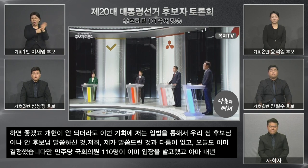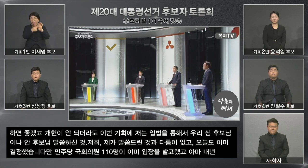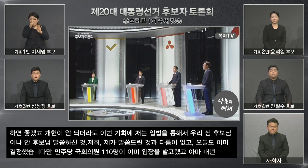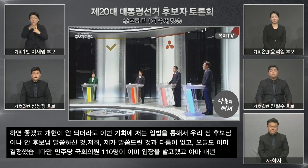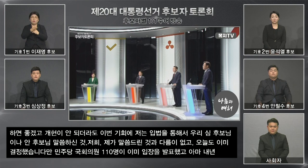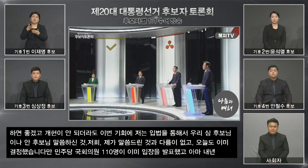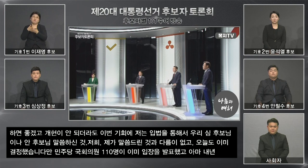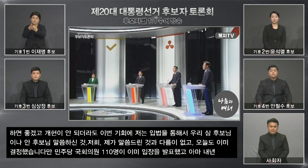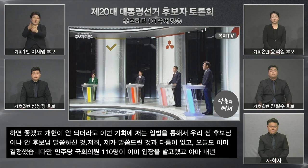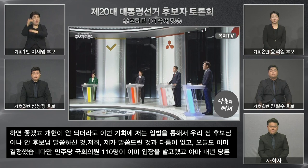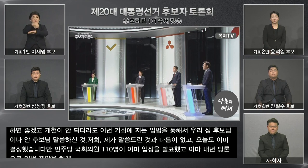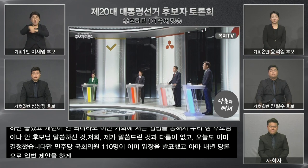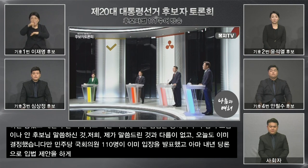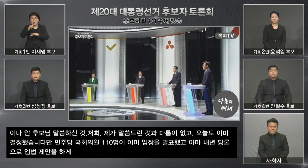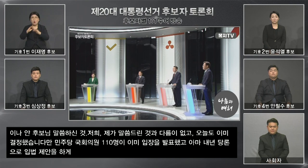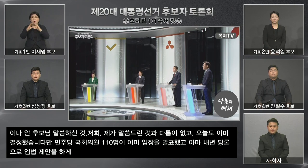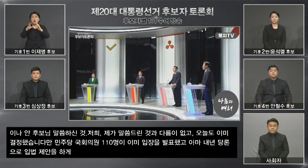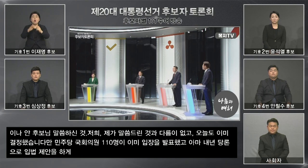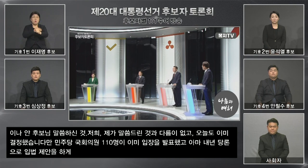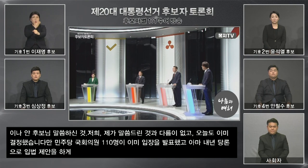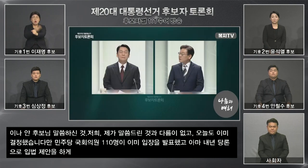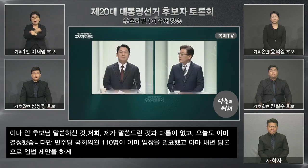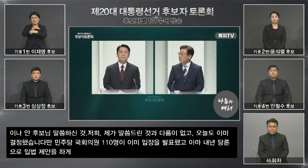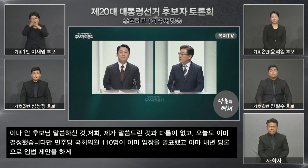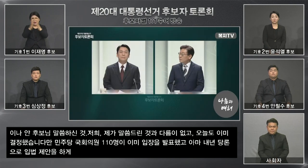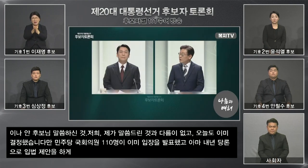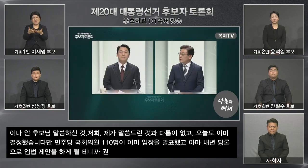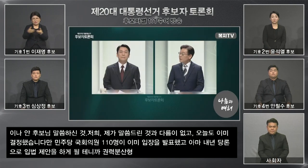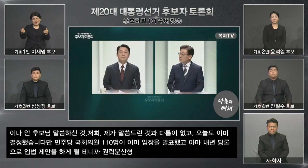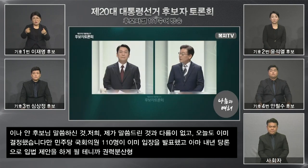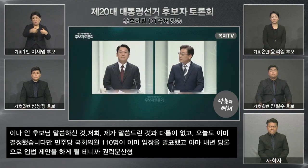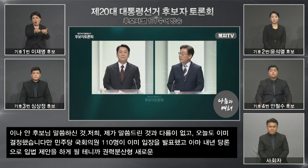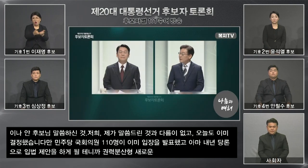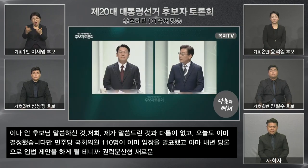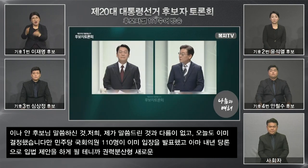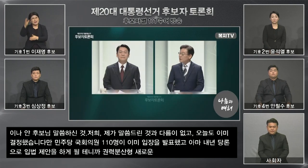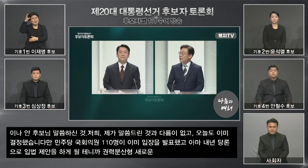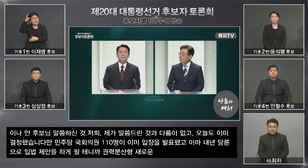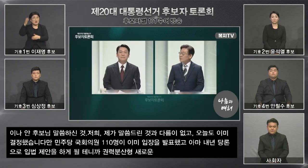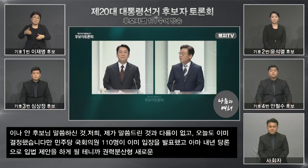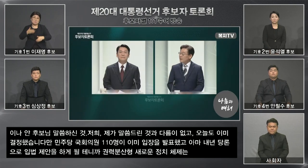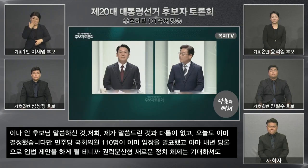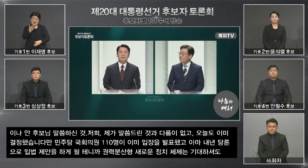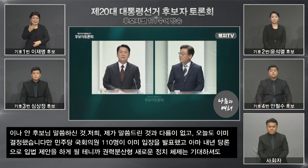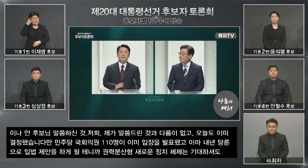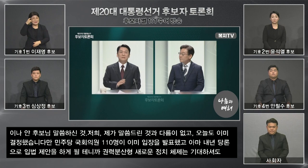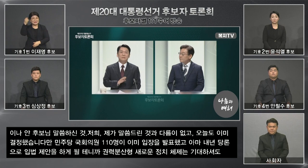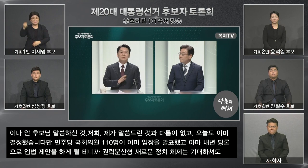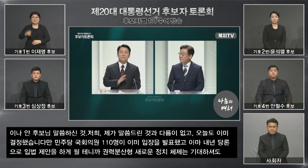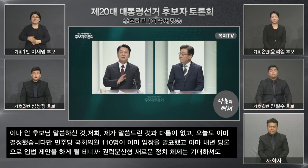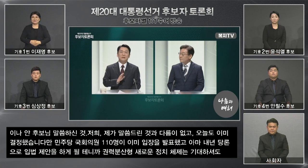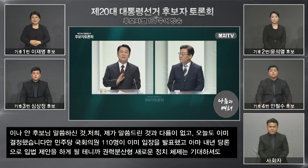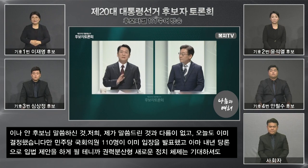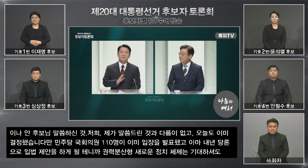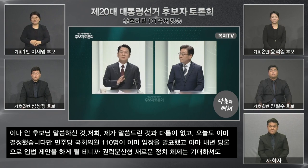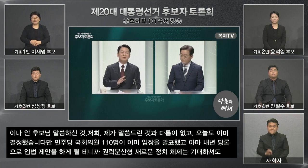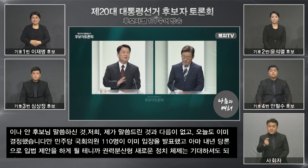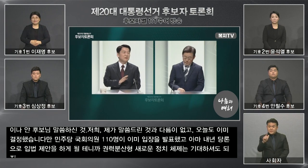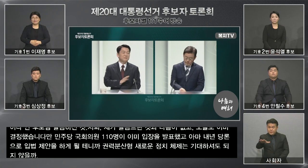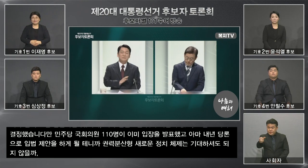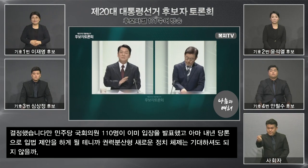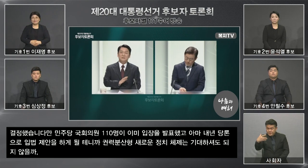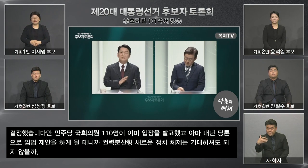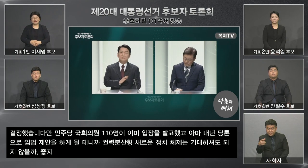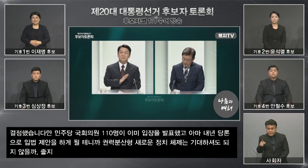테니까 권력 분산형 새로운 정치체제는 기대하셔도 되지 않을까 좋지 않을까 싶습니다. 네, 안철수 후보께서 먼저.